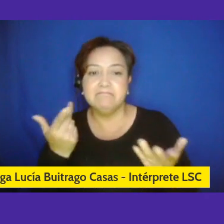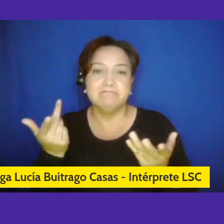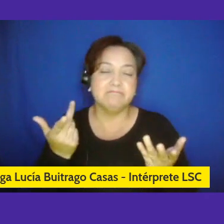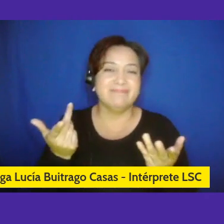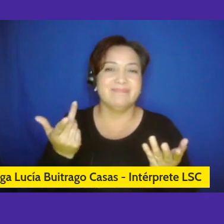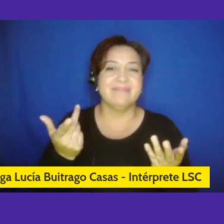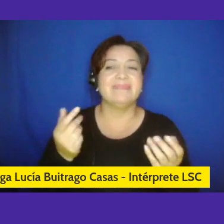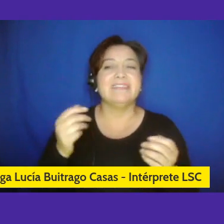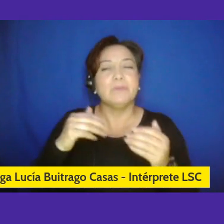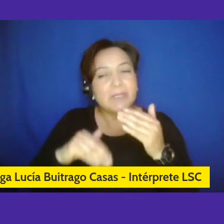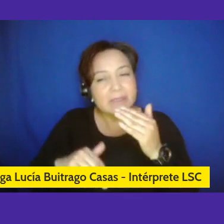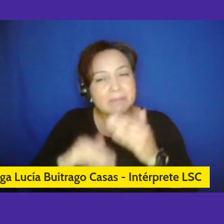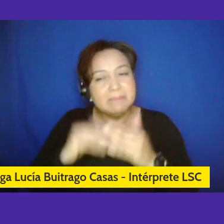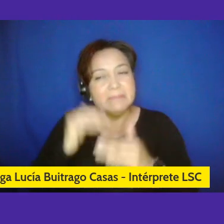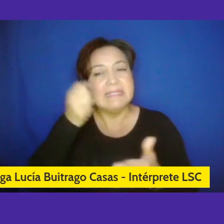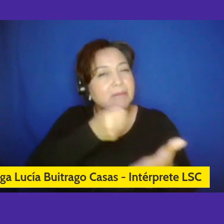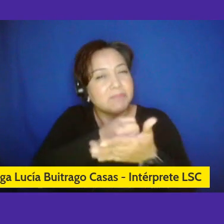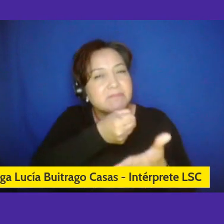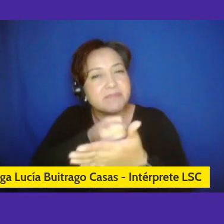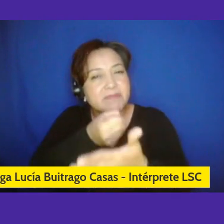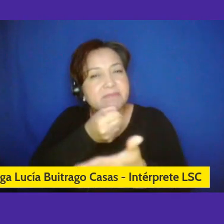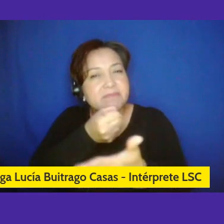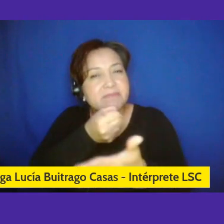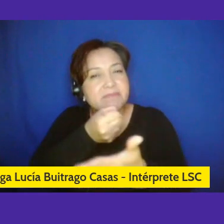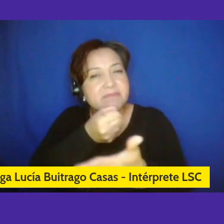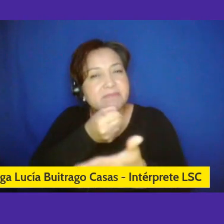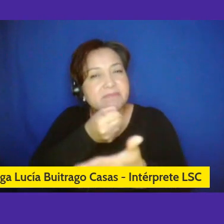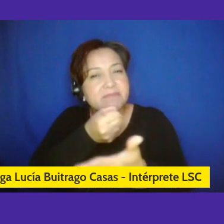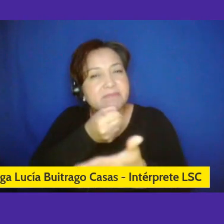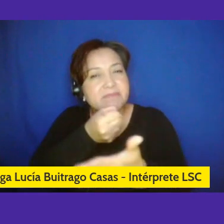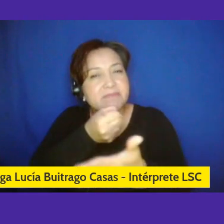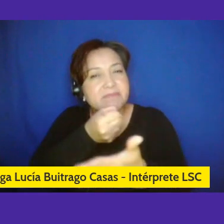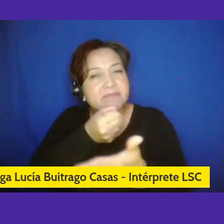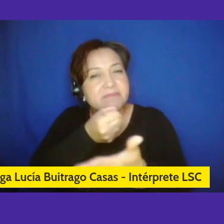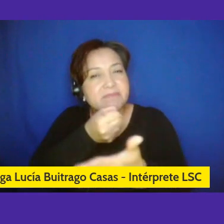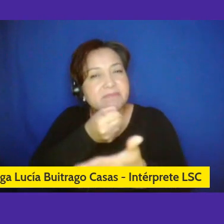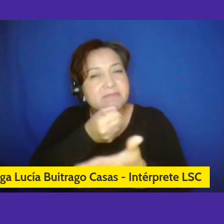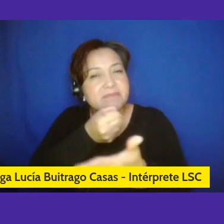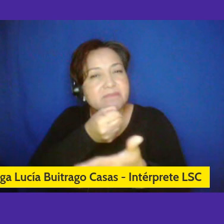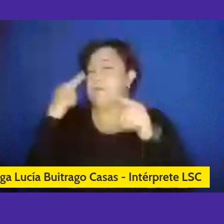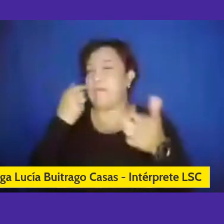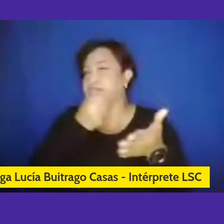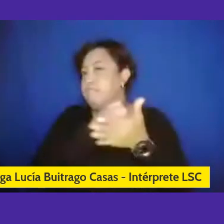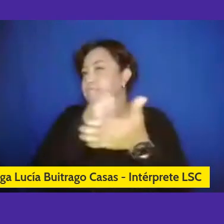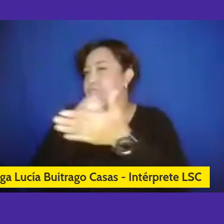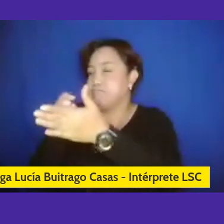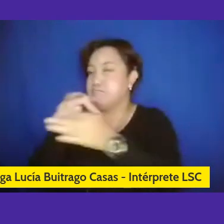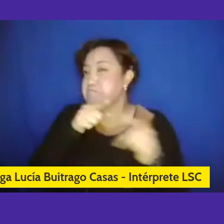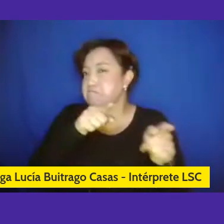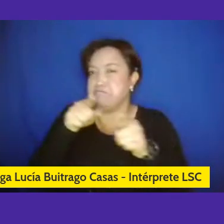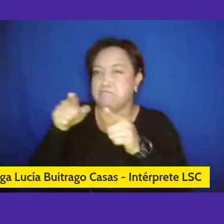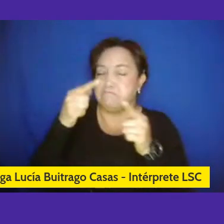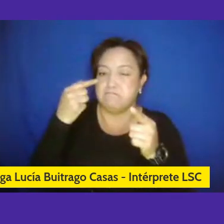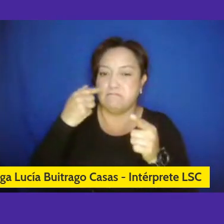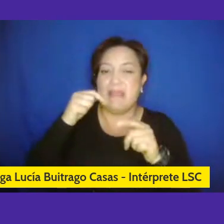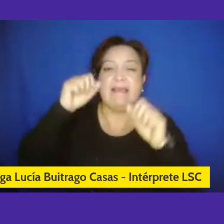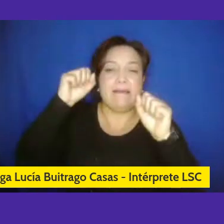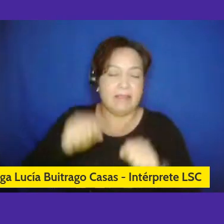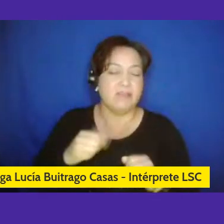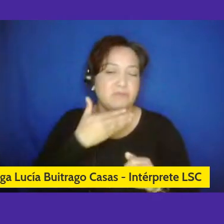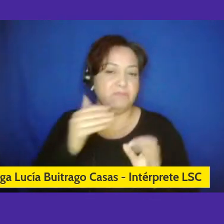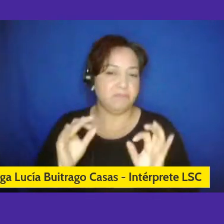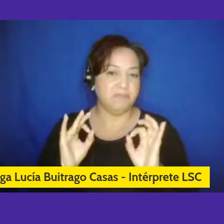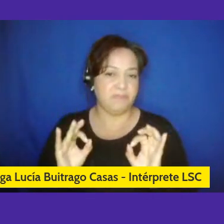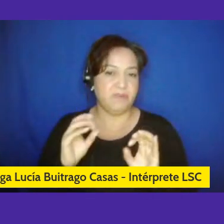y empezar a testearlo con distinta gente. Creo que eso es lo mejor que uno puede hacer a la hora